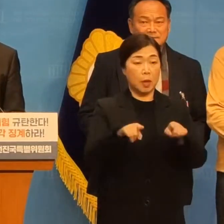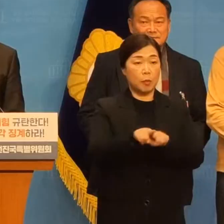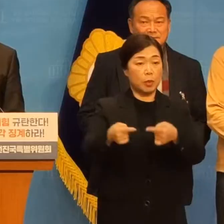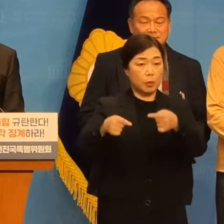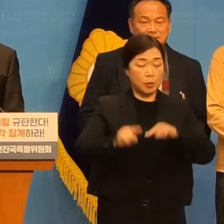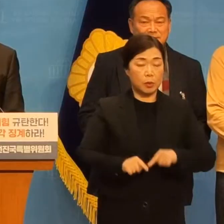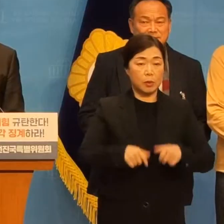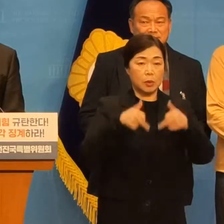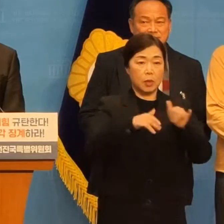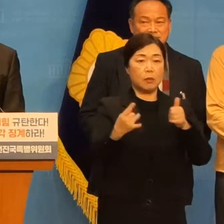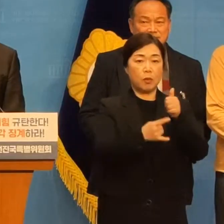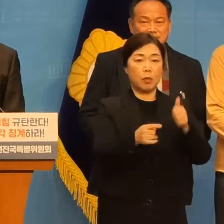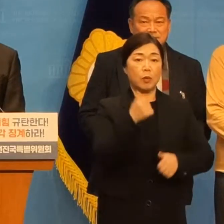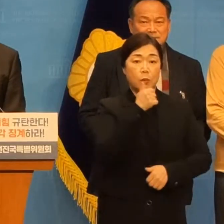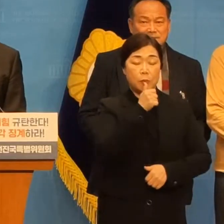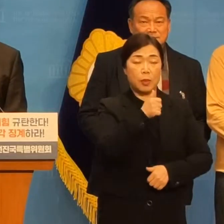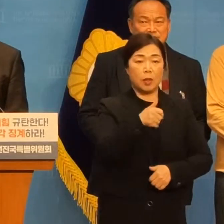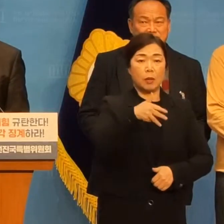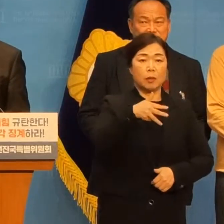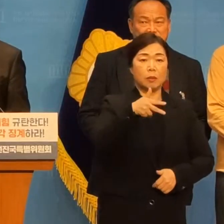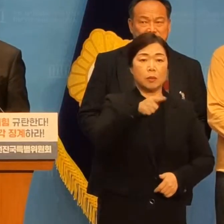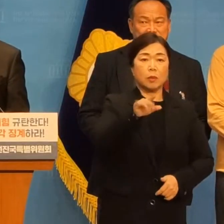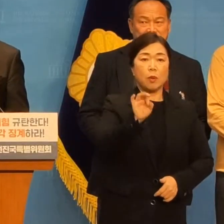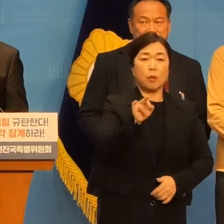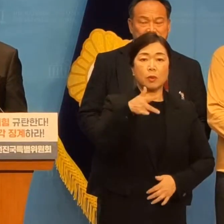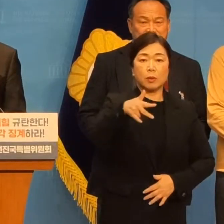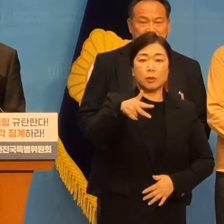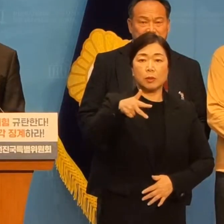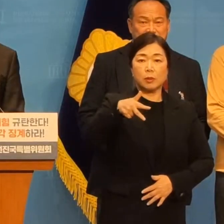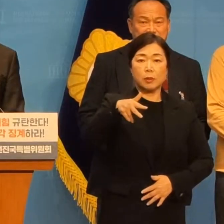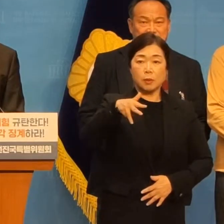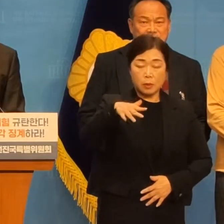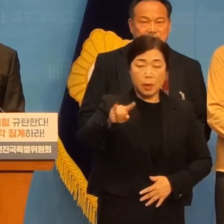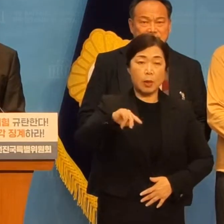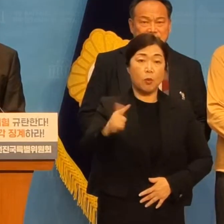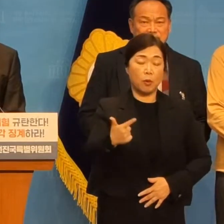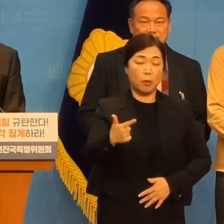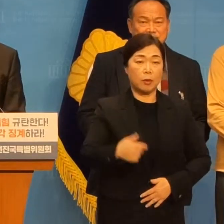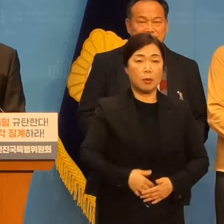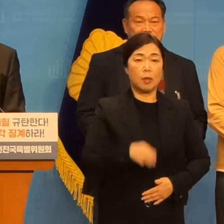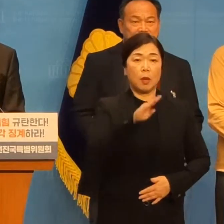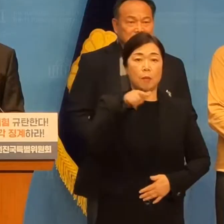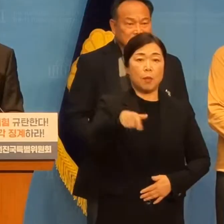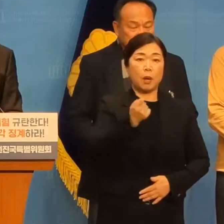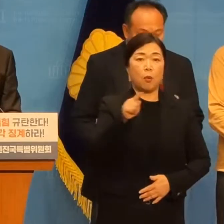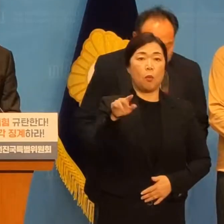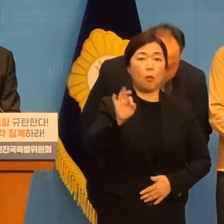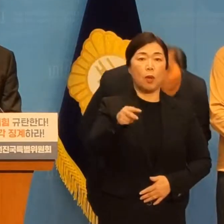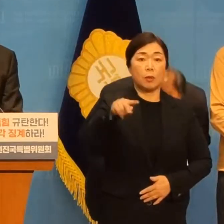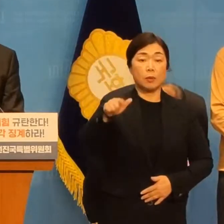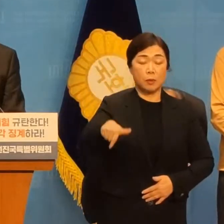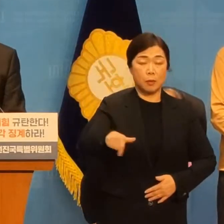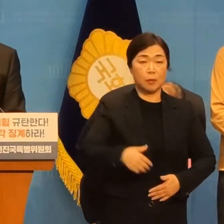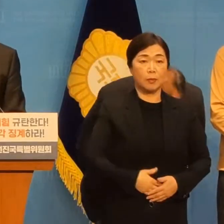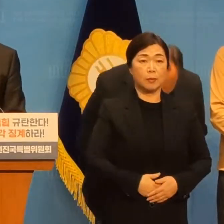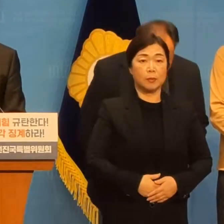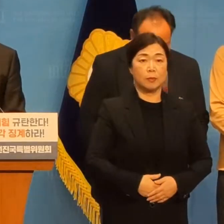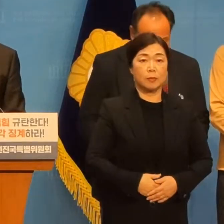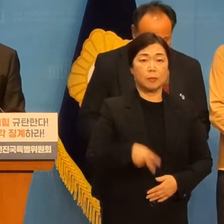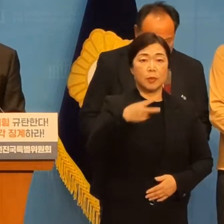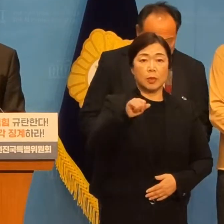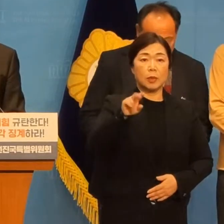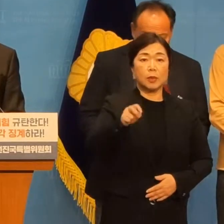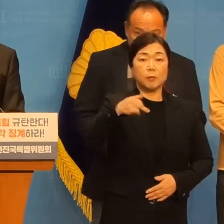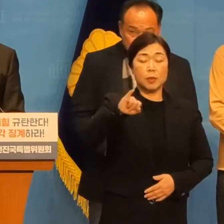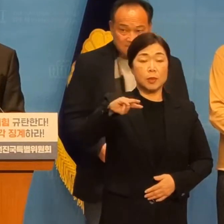소개 올리겠습니다. 정채권 선생님 자리하셨습니다. 박광섭 선생님 자리하셨습니다.